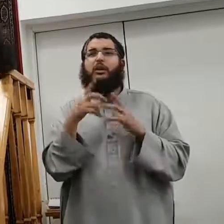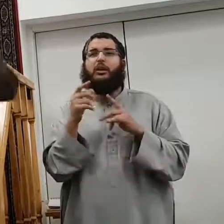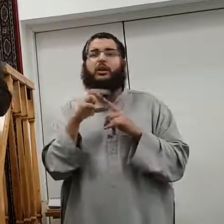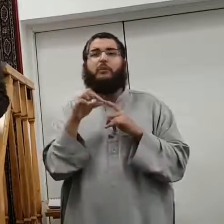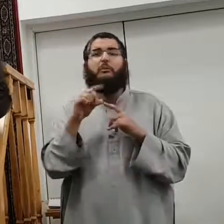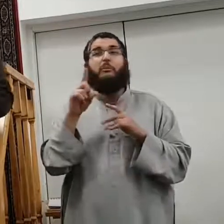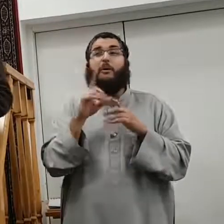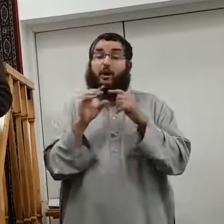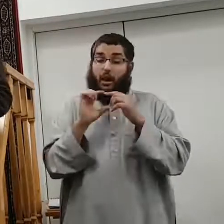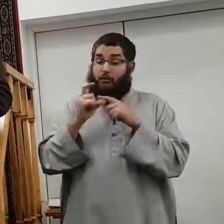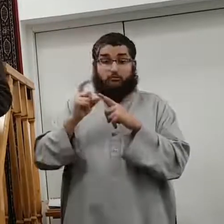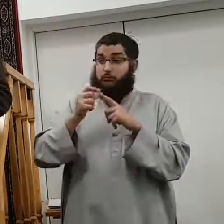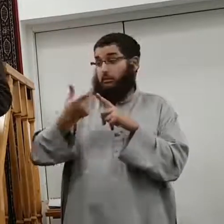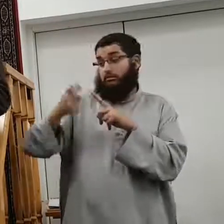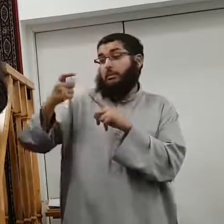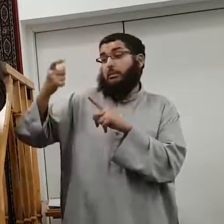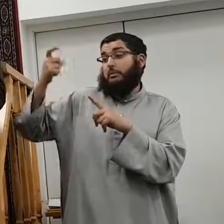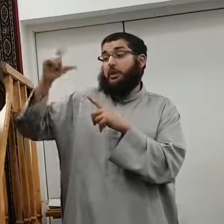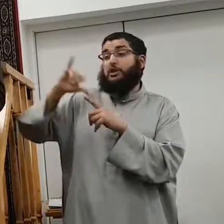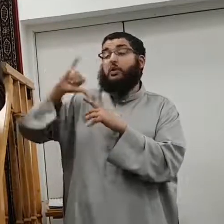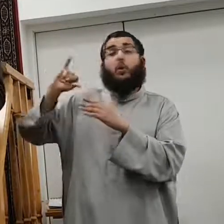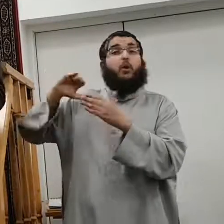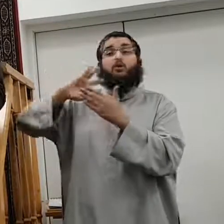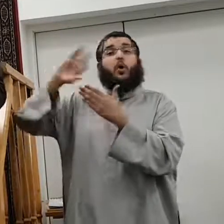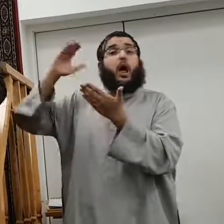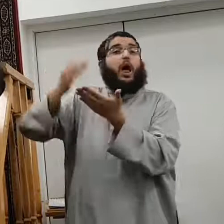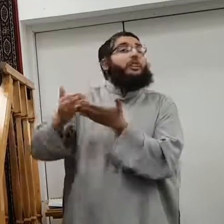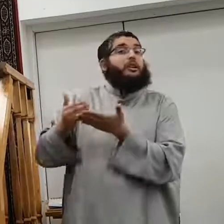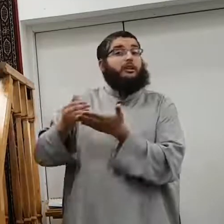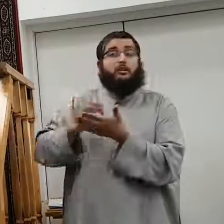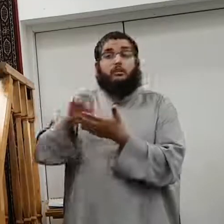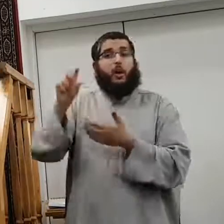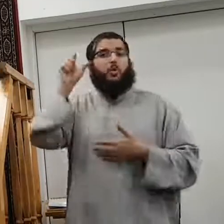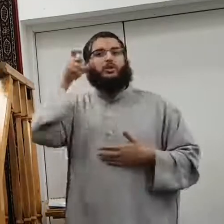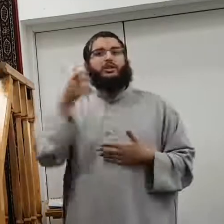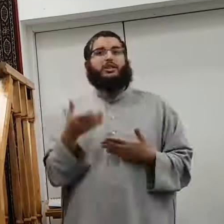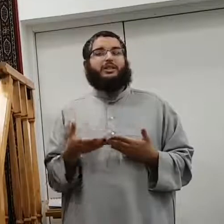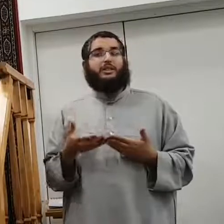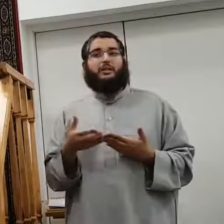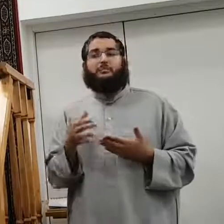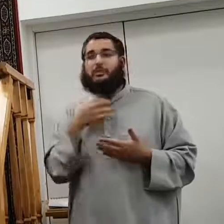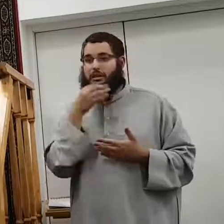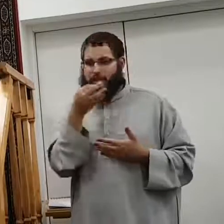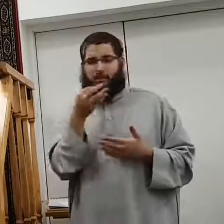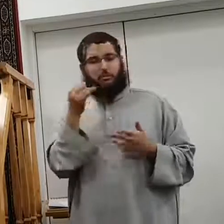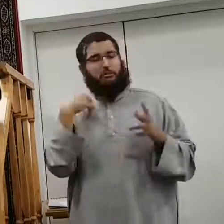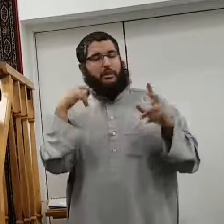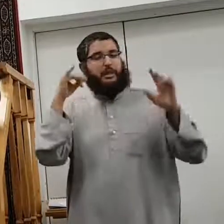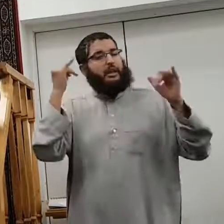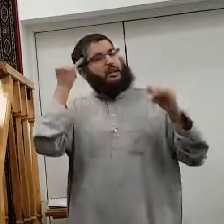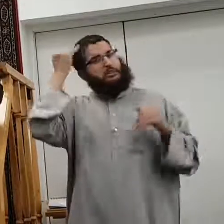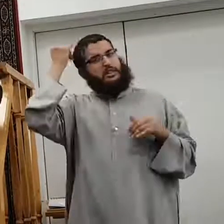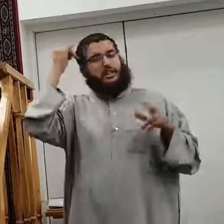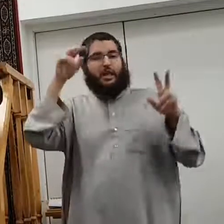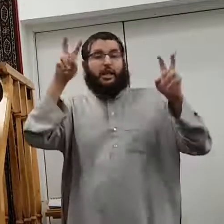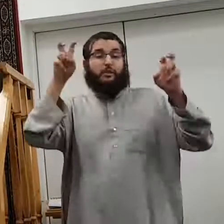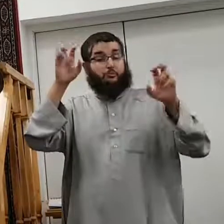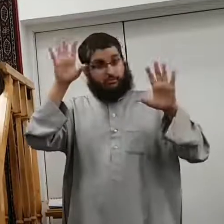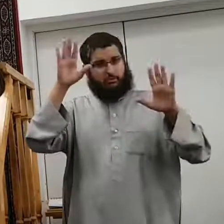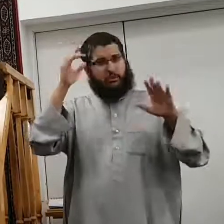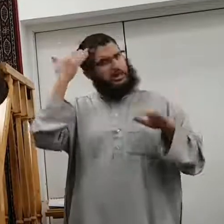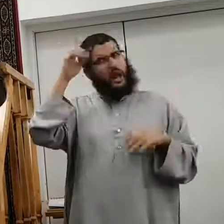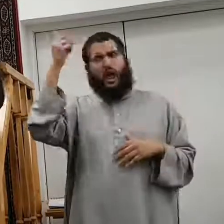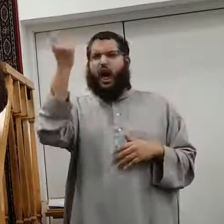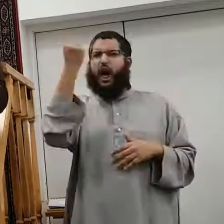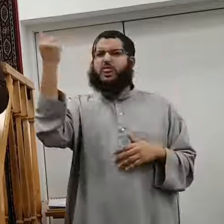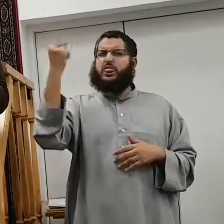à l'illogique. Vous écoutez attentivement? Parce que on suppose, j'ai bien dit on suppose, nous on sait dans notre croyance qu'Allah il est